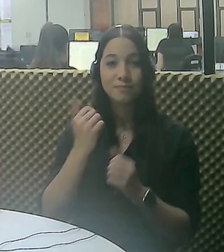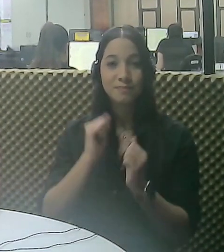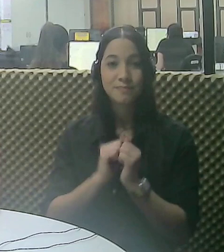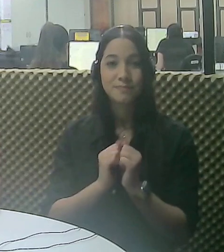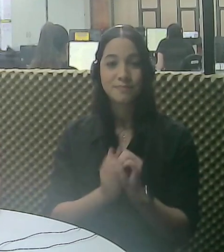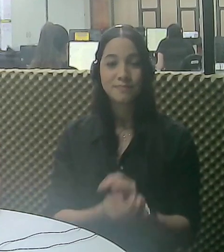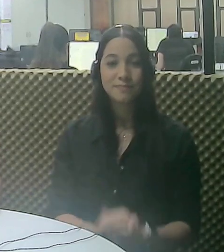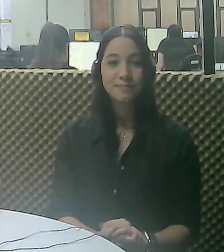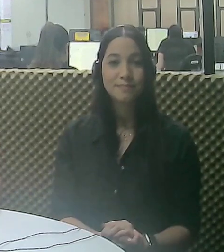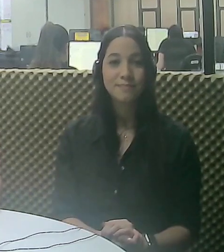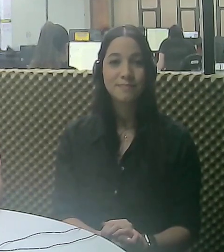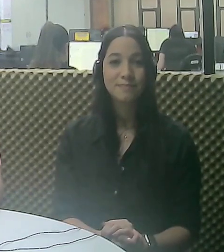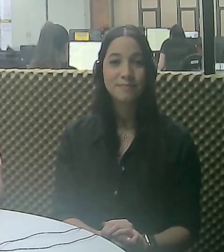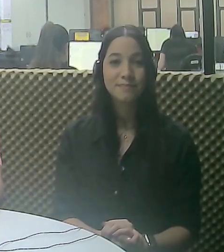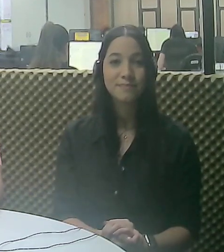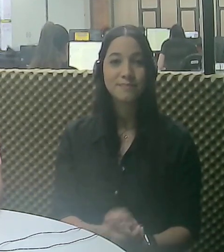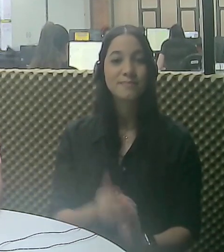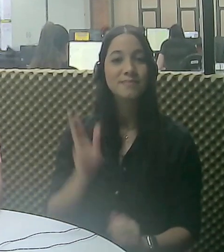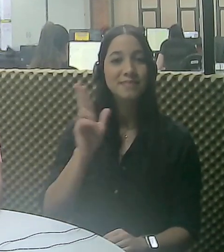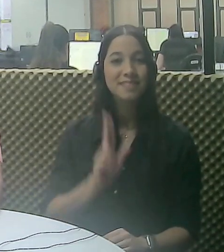com a gente!